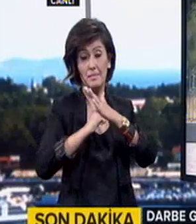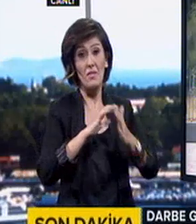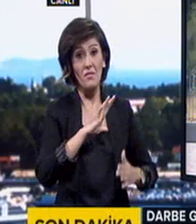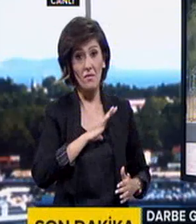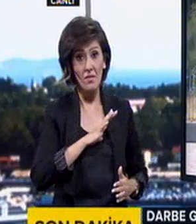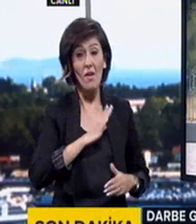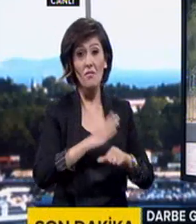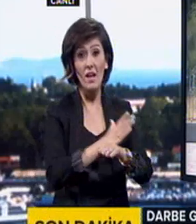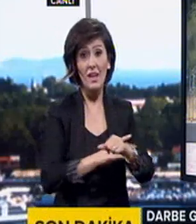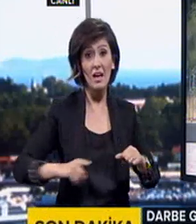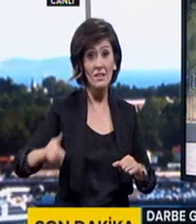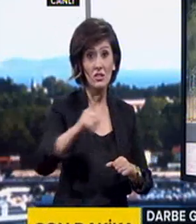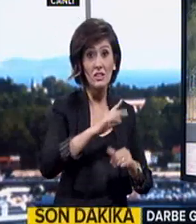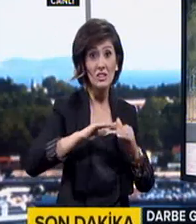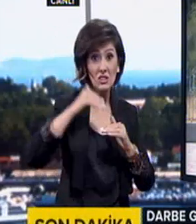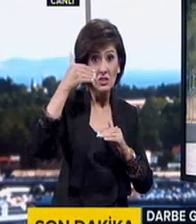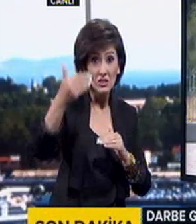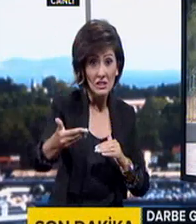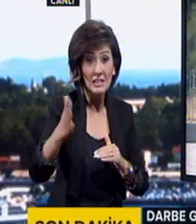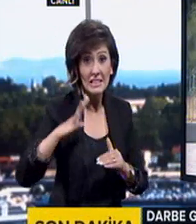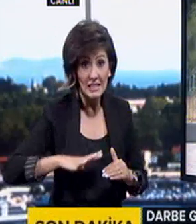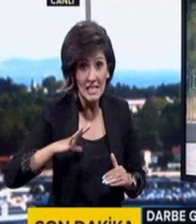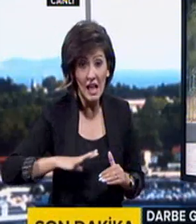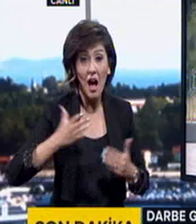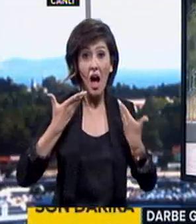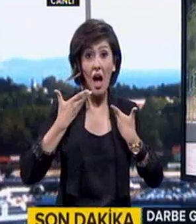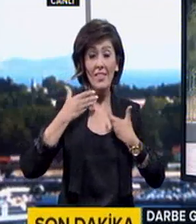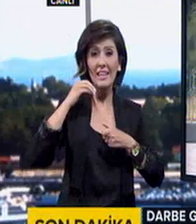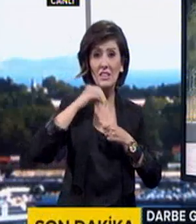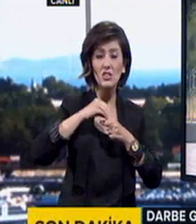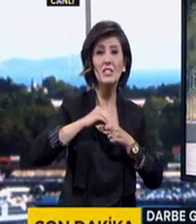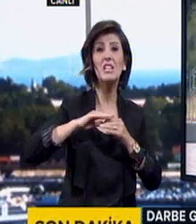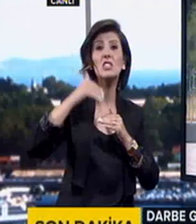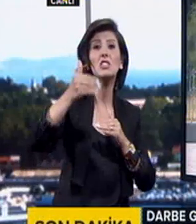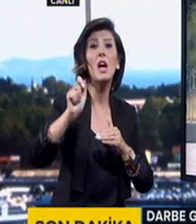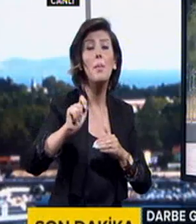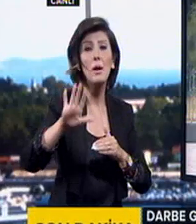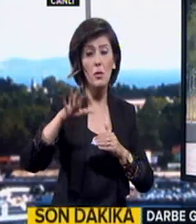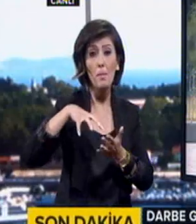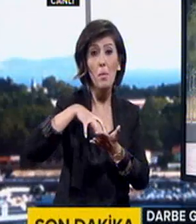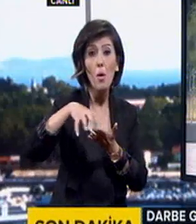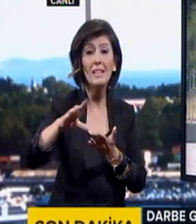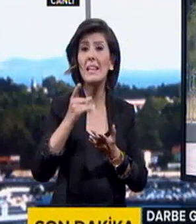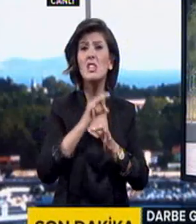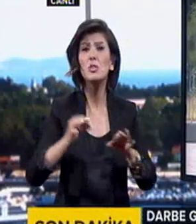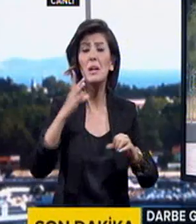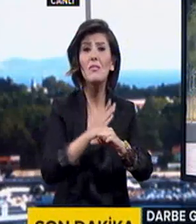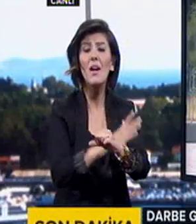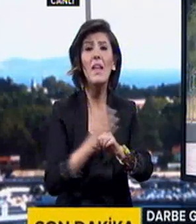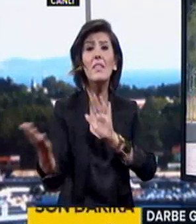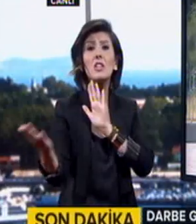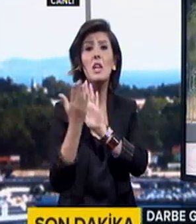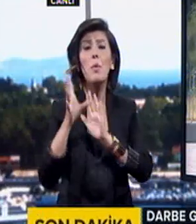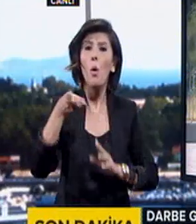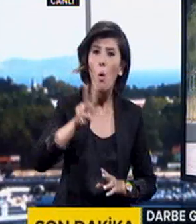alınmıştı. Vatandaşlar dışarıya çıkmak istediler. Adli içerisindekiler çıkarılmadı. Bölgeye de hiçbir vatandaş yaklaştırılmadı. Bu